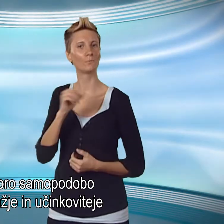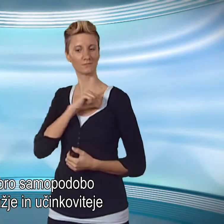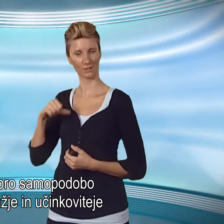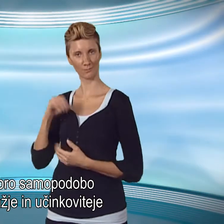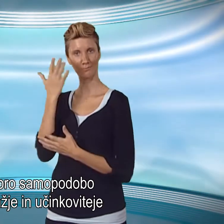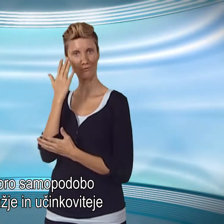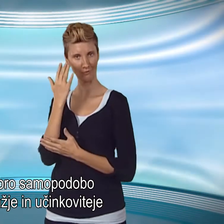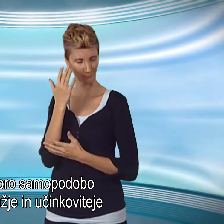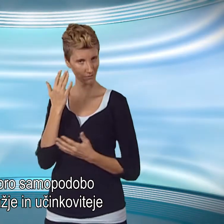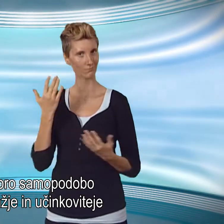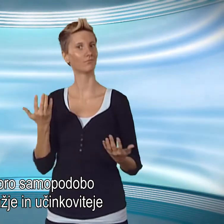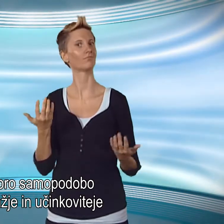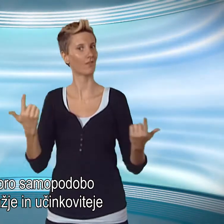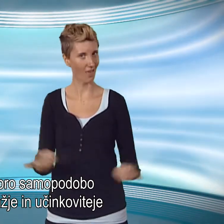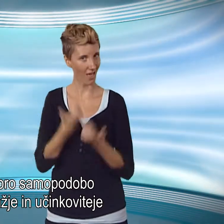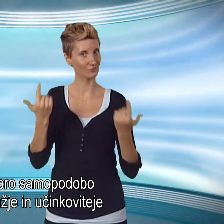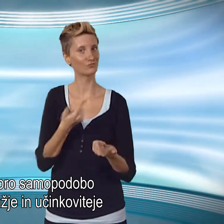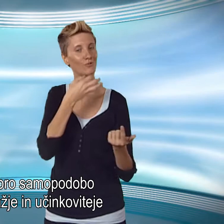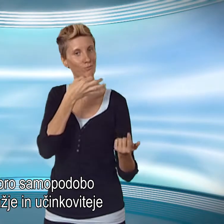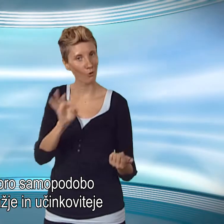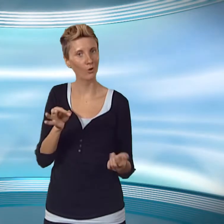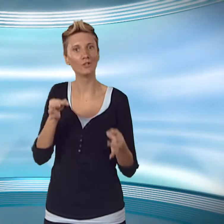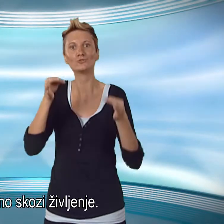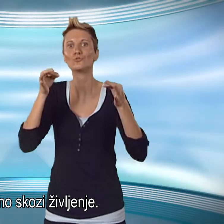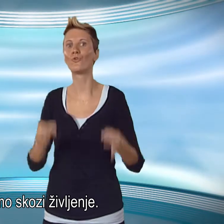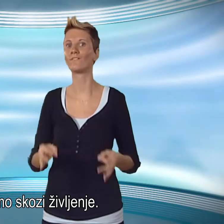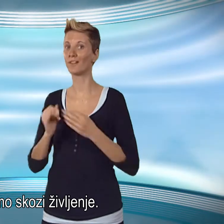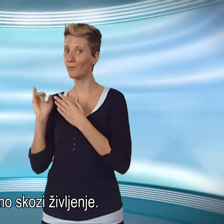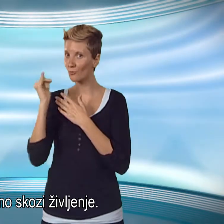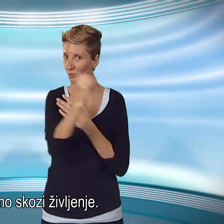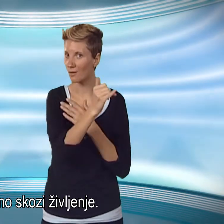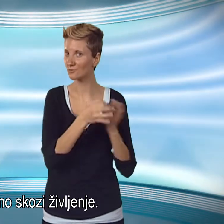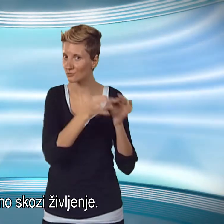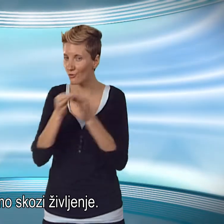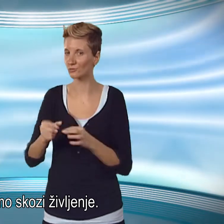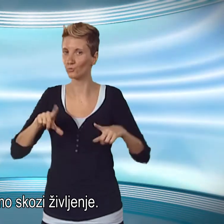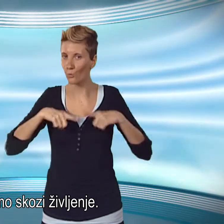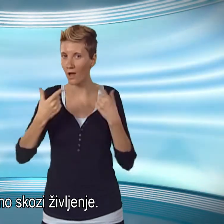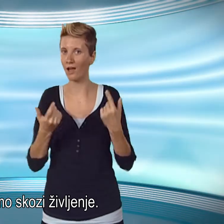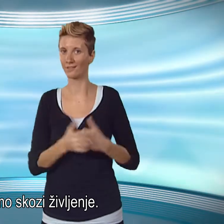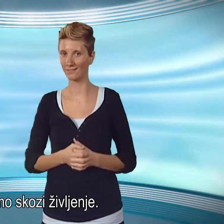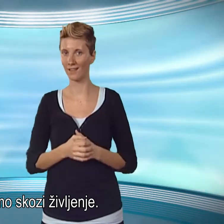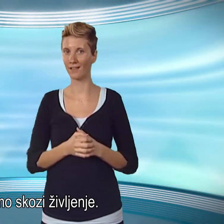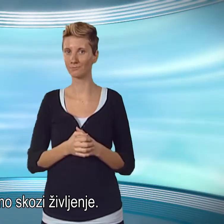Z dobro samopodobo torej lažje in učinkoviteje plujemo skozi življenje.